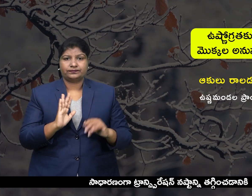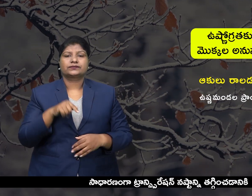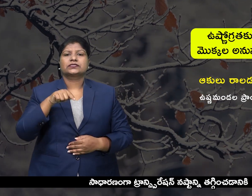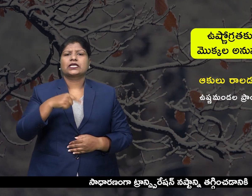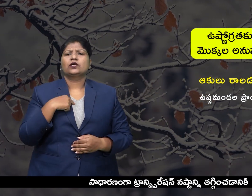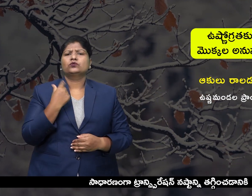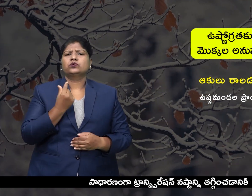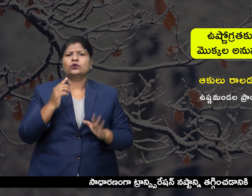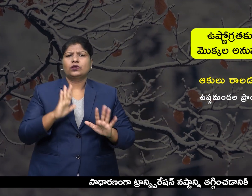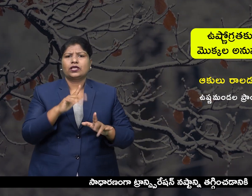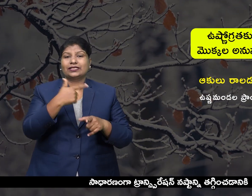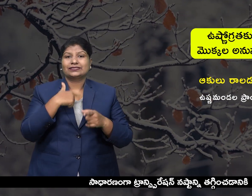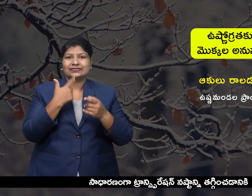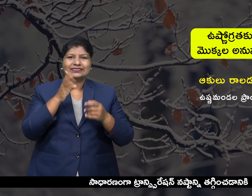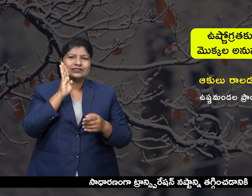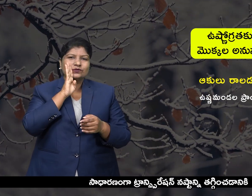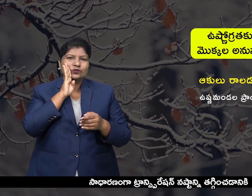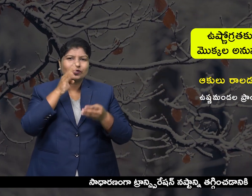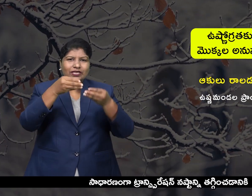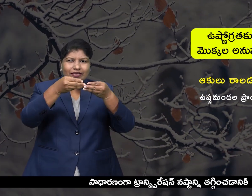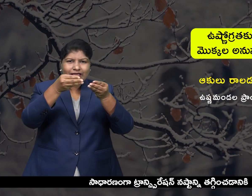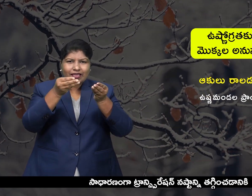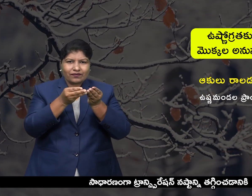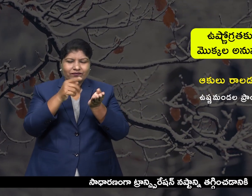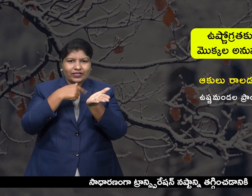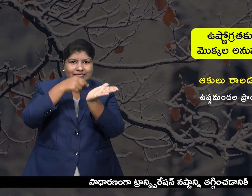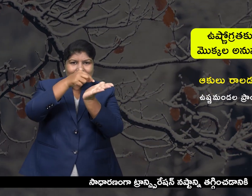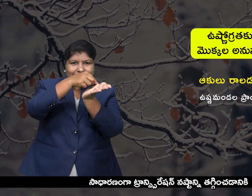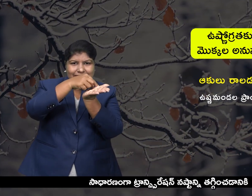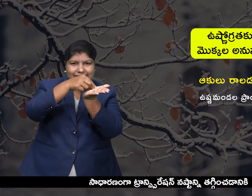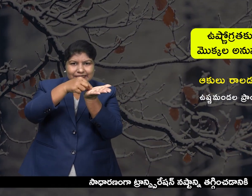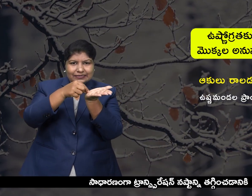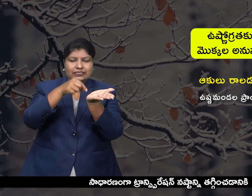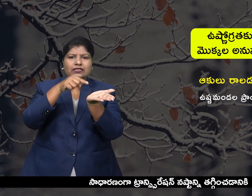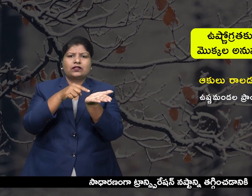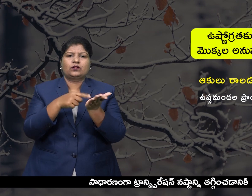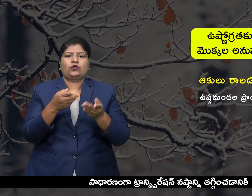సాధారణంగా ట్రాన్స్పిరేషన్ నష్టాన్ని తగ్గించడానికి